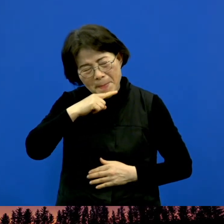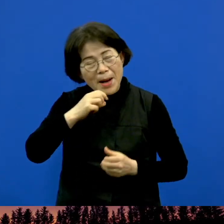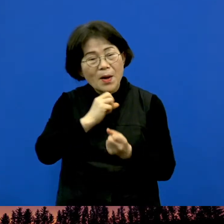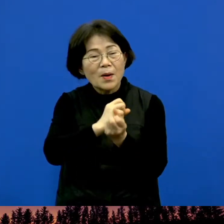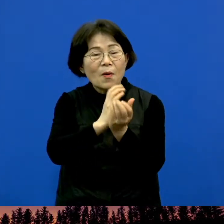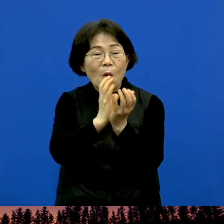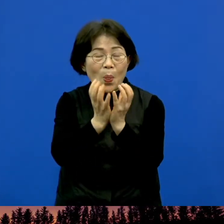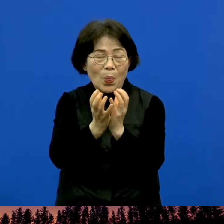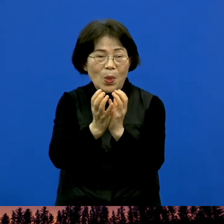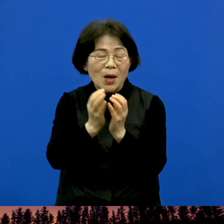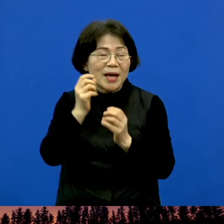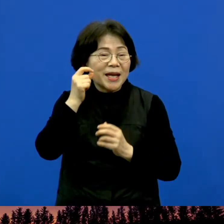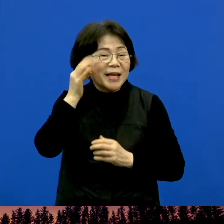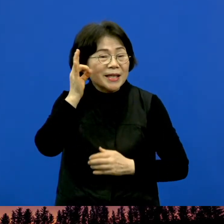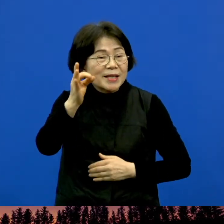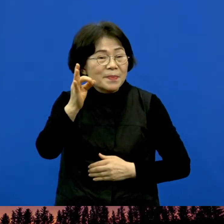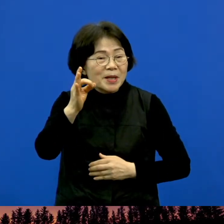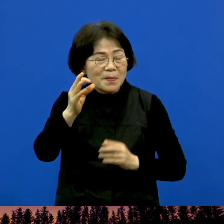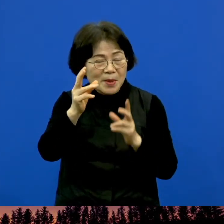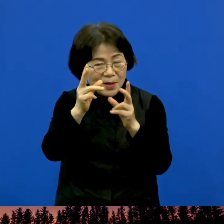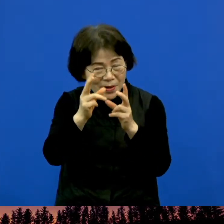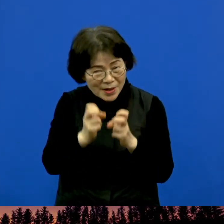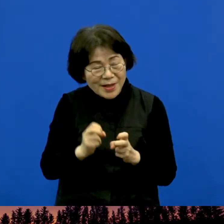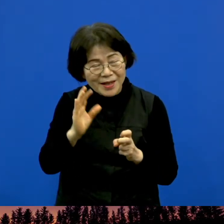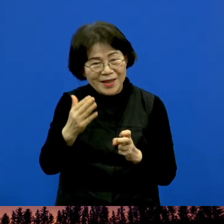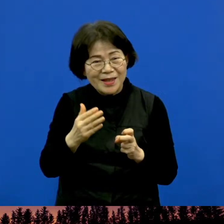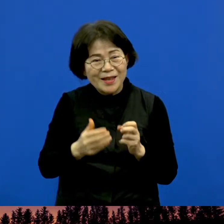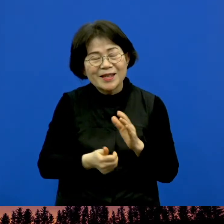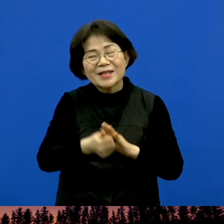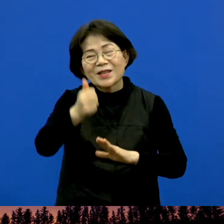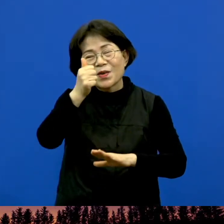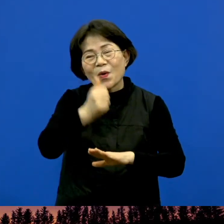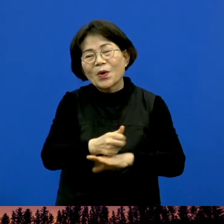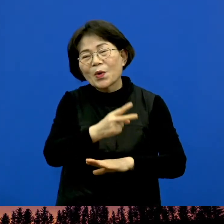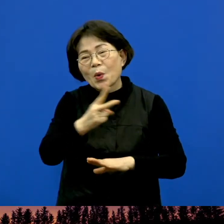꽃도 열을 못 간다, 열을 못 간다. 성공은 아침 이슬과 같은 거예요.